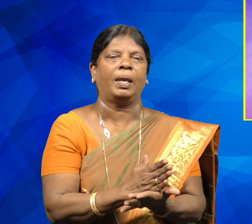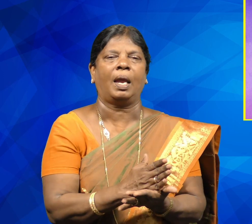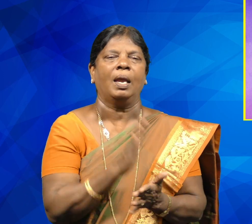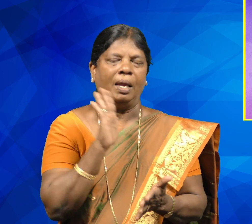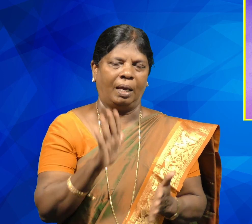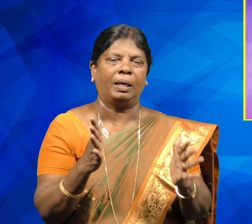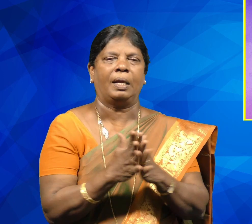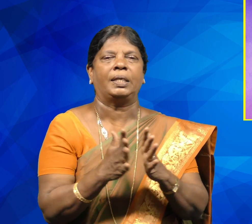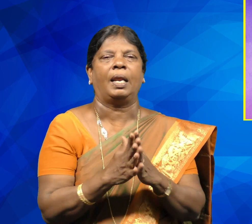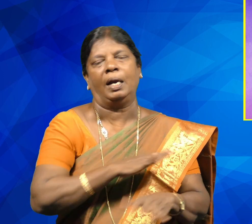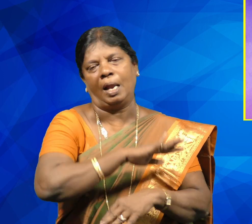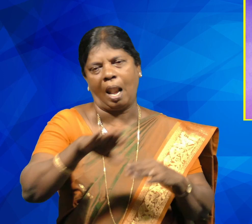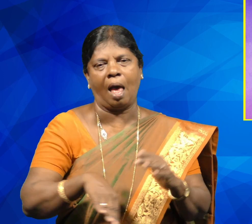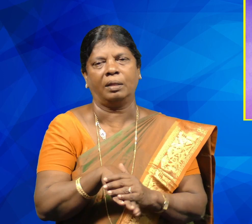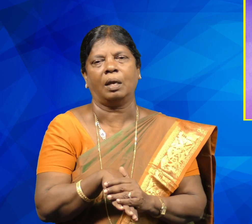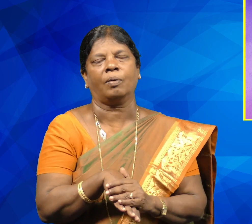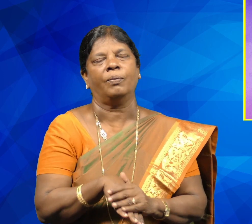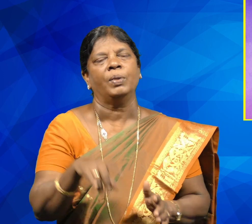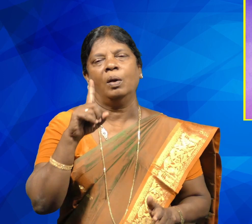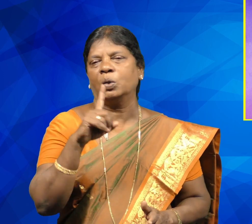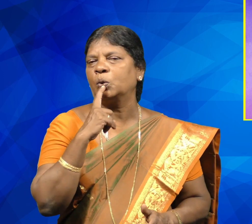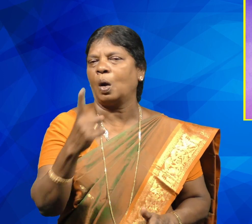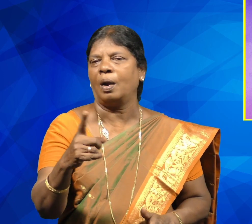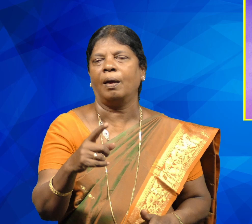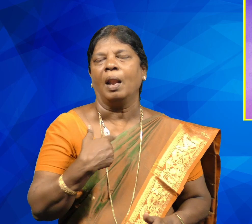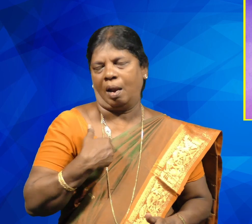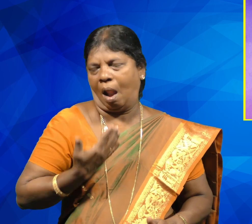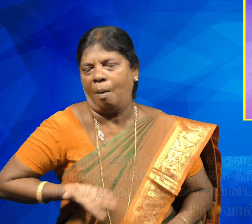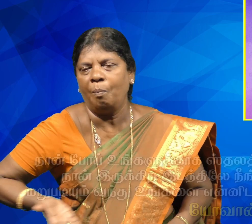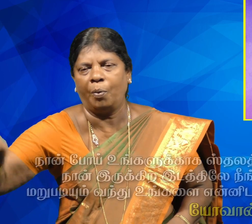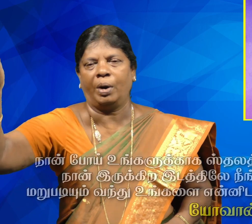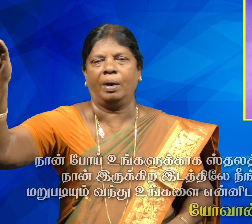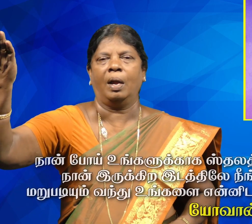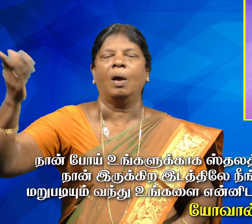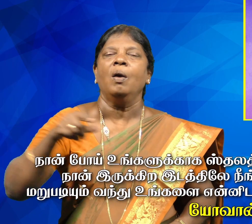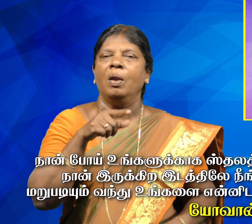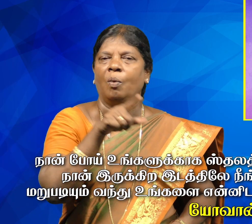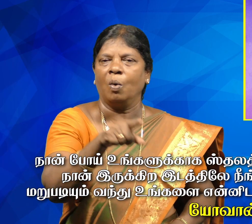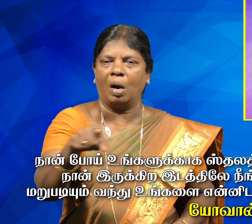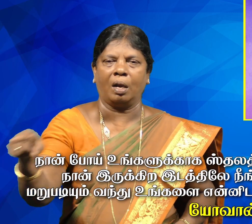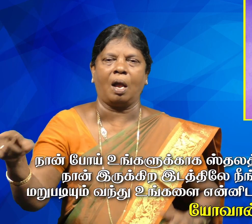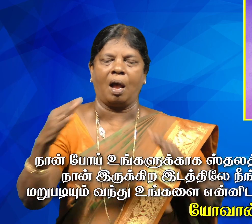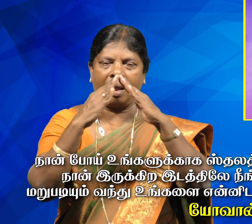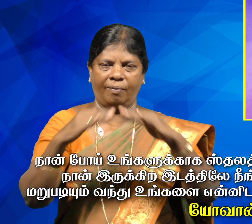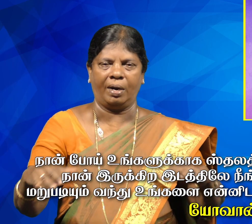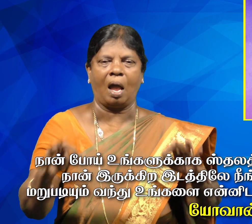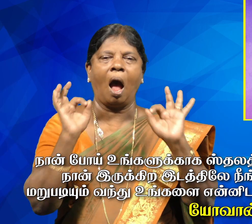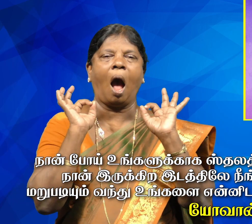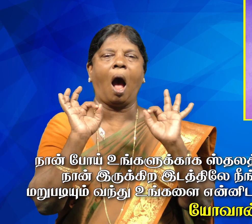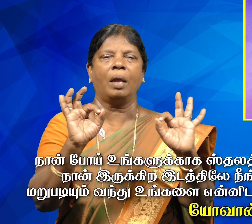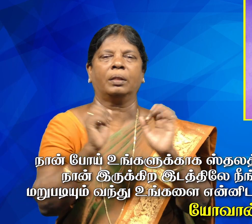நம்புகிற எல்லா மக்களுக்கும் உரித்தான ஒரு உரிமை சொல்லது. நான் போகிறேன்,